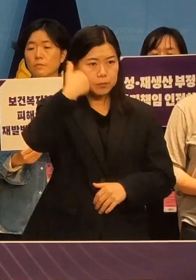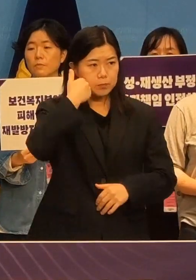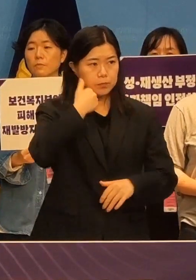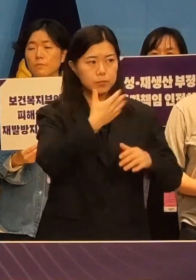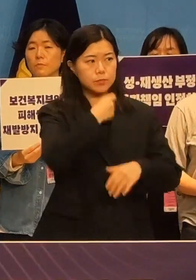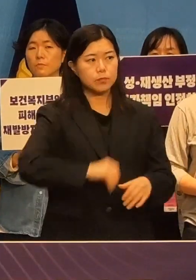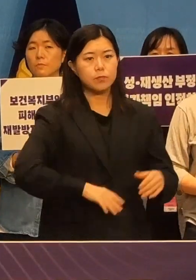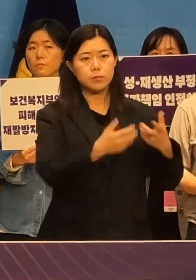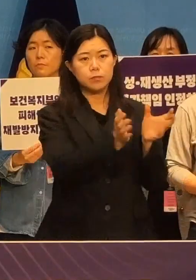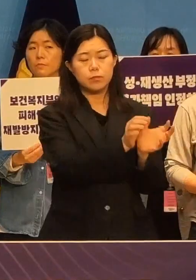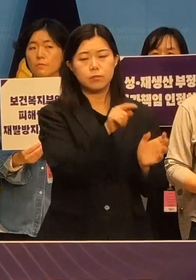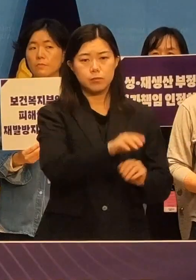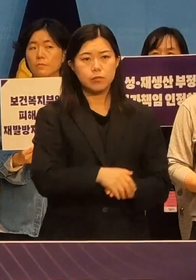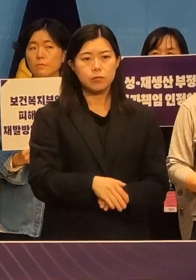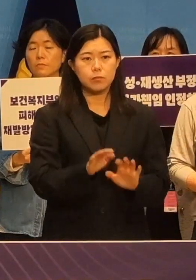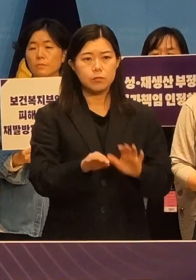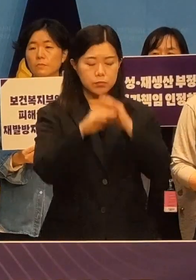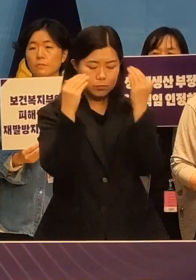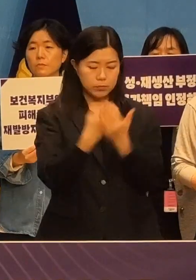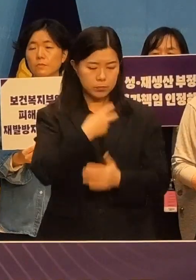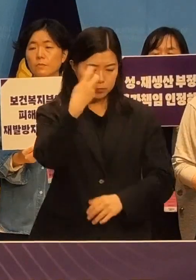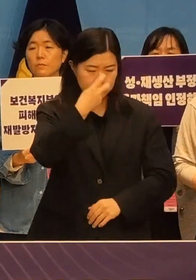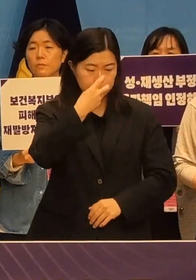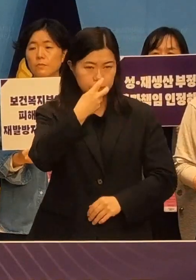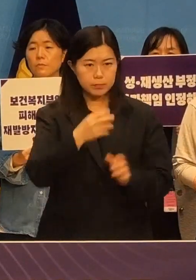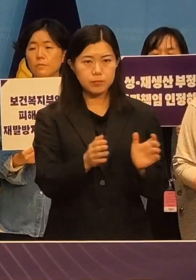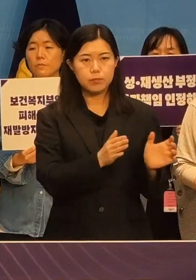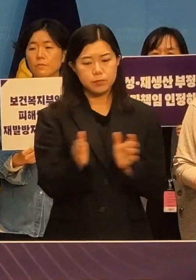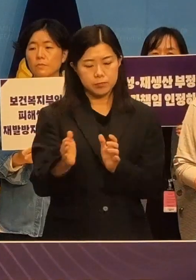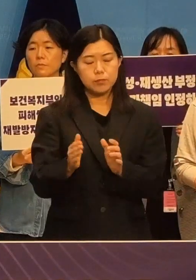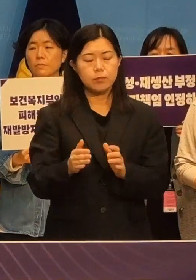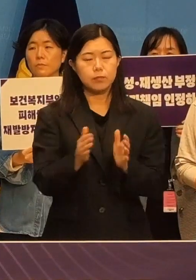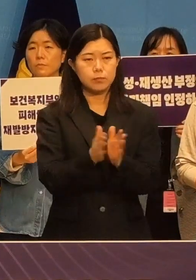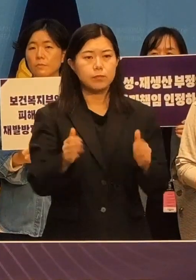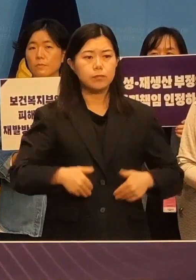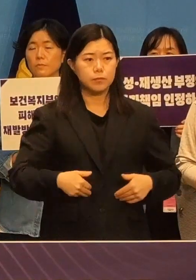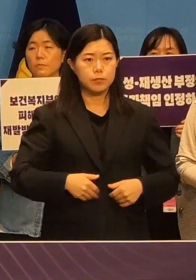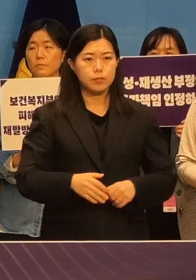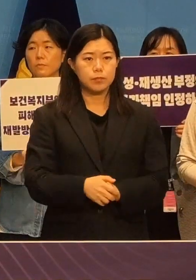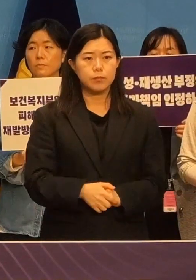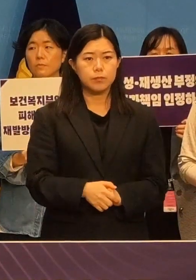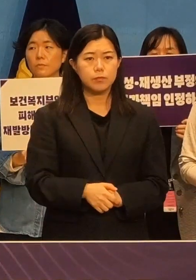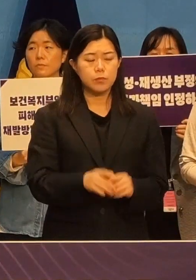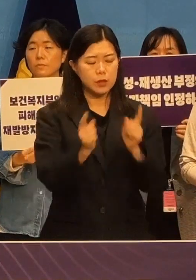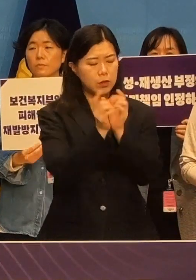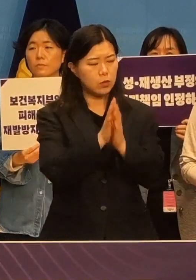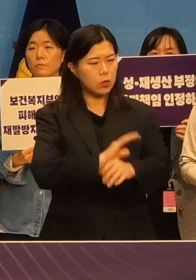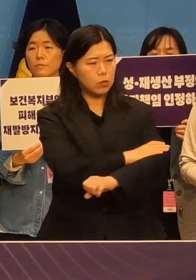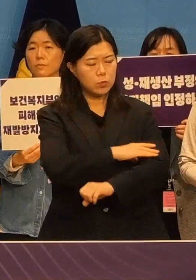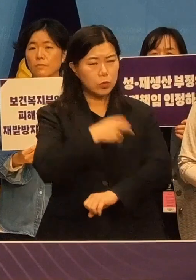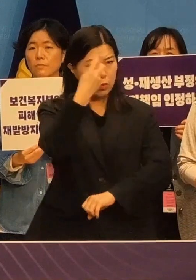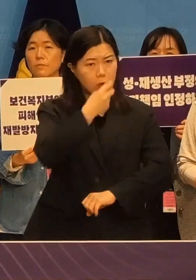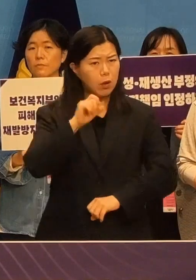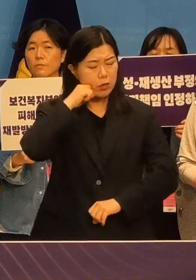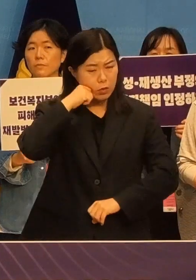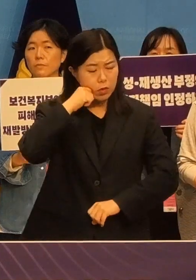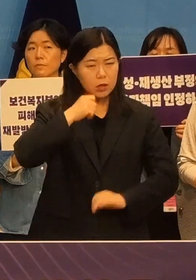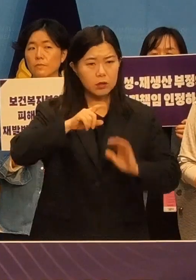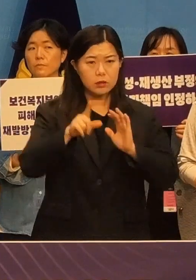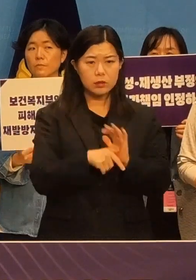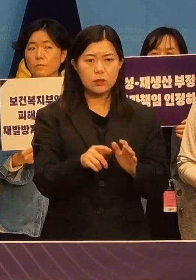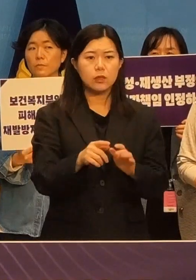보건복지부에서 자체적인 전수조사에 나서야 합니다. 직권조사가 어렵다면 최소한